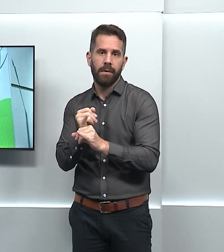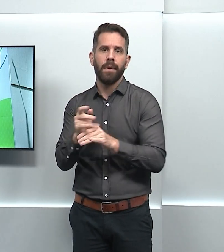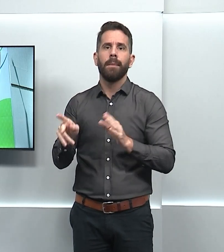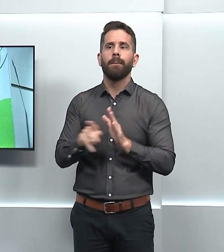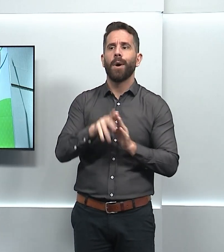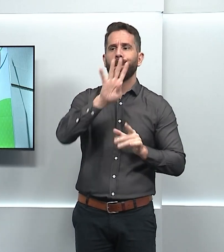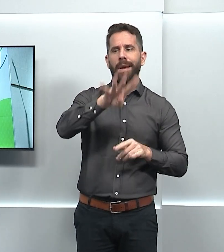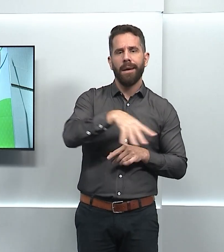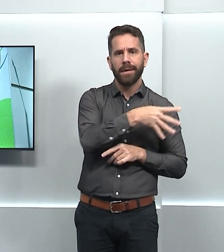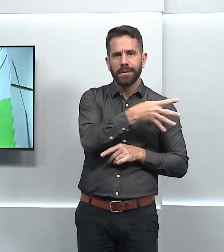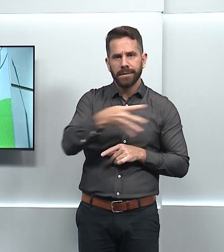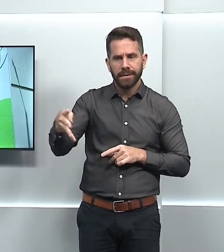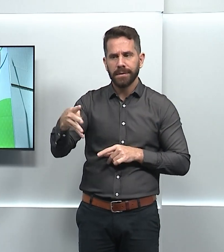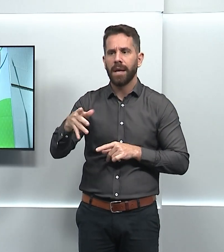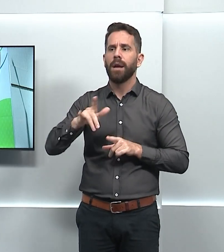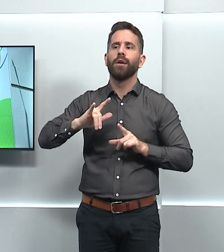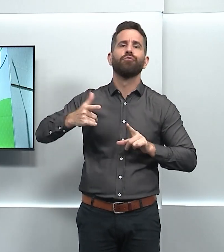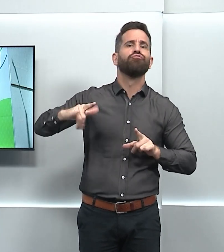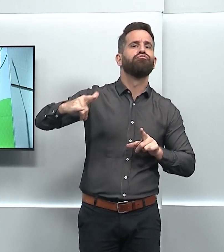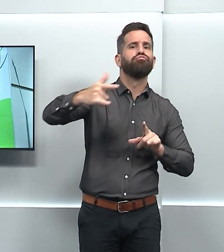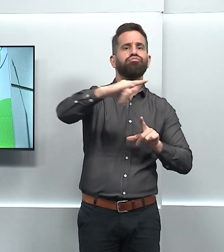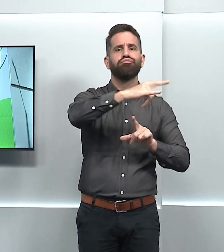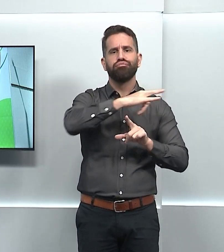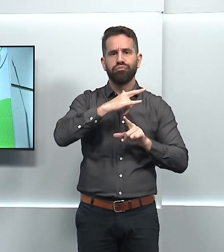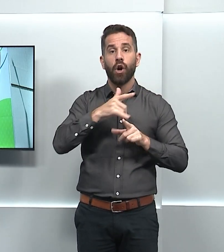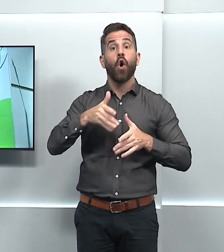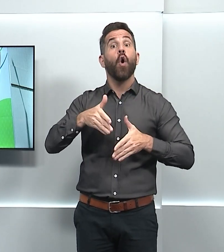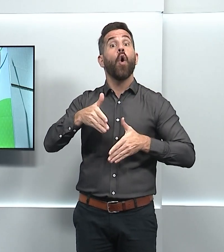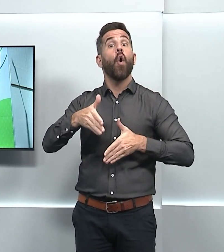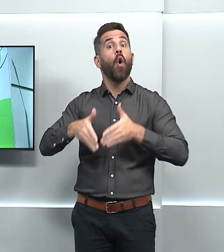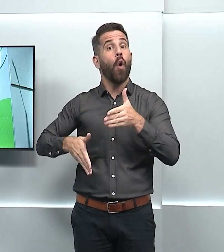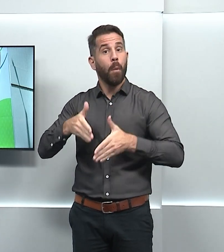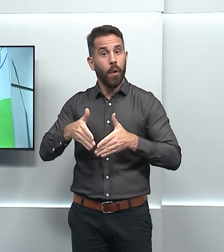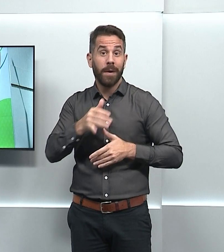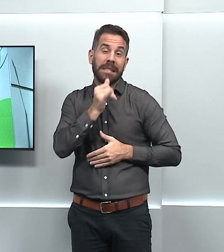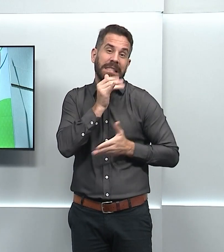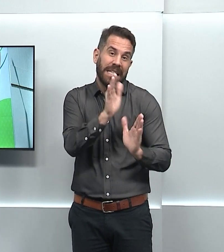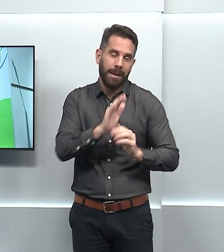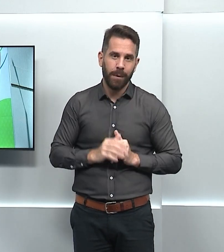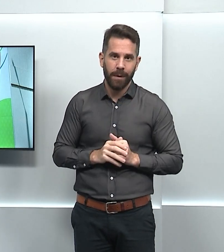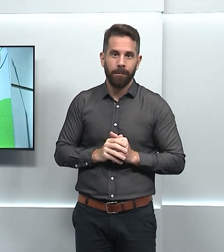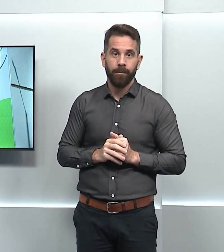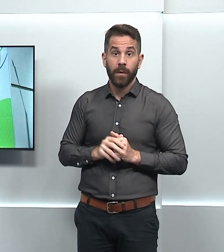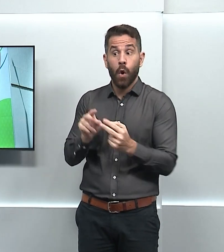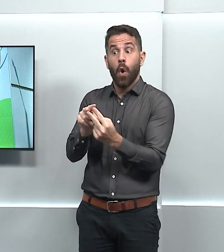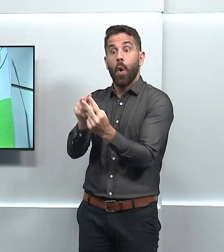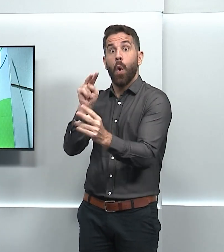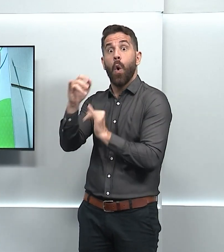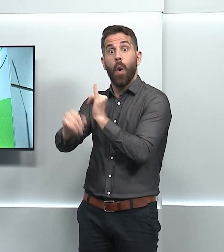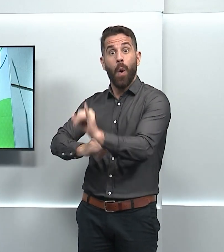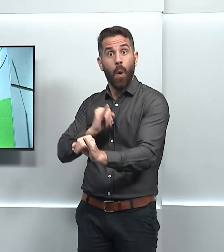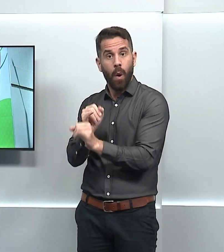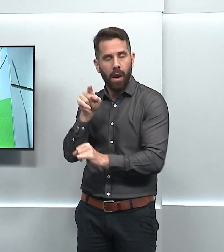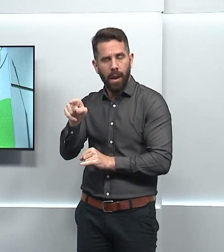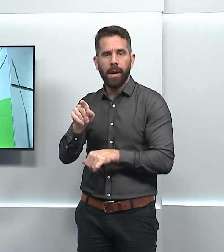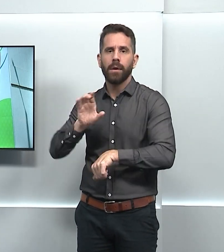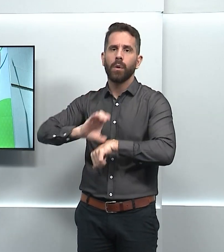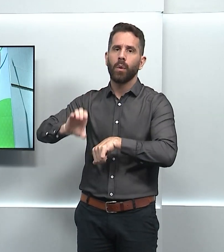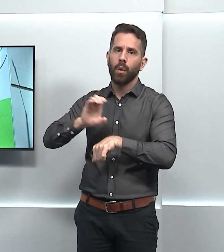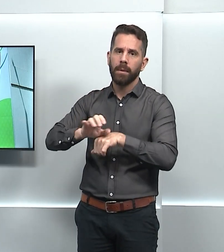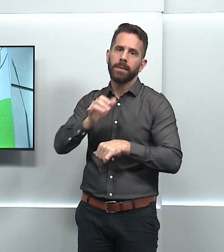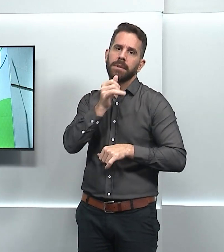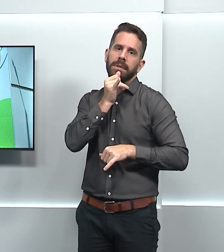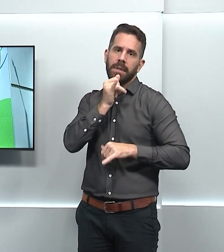básico, pilotagem de drone e robótica, por exemplo. Já na modalidade online, são oferecidos cursos de